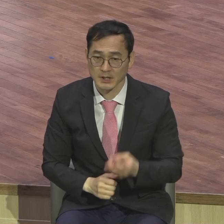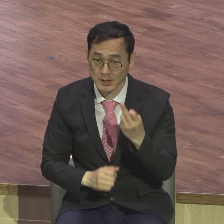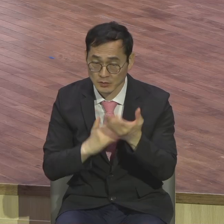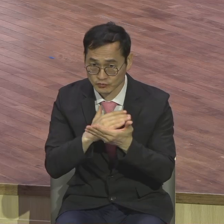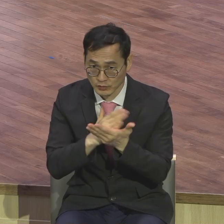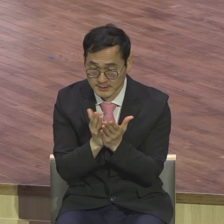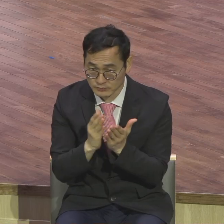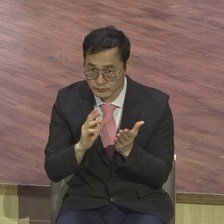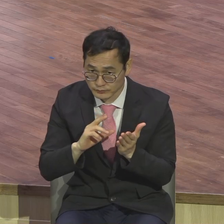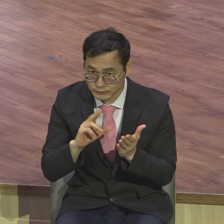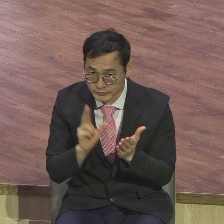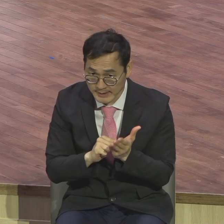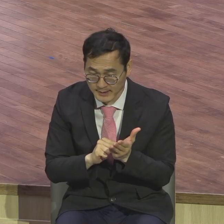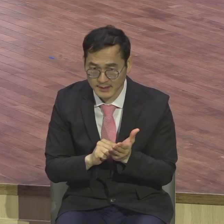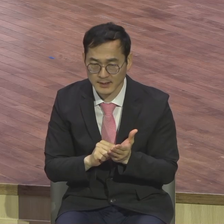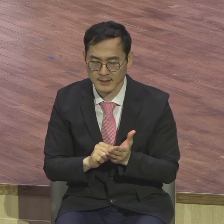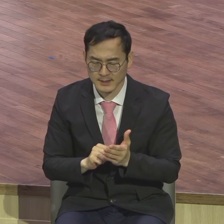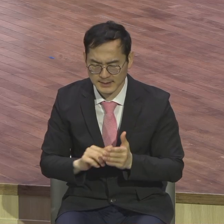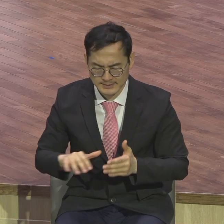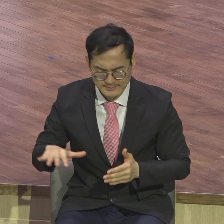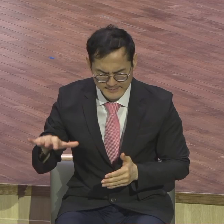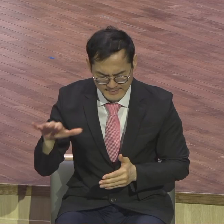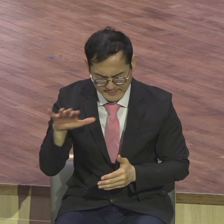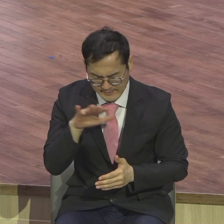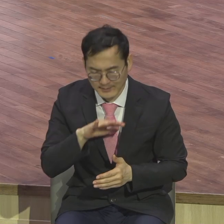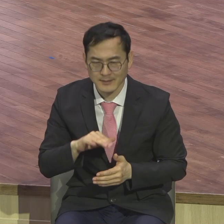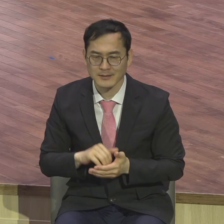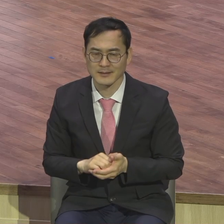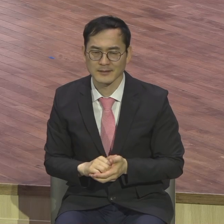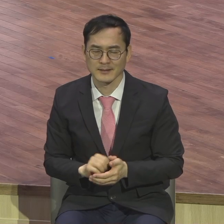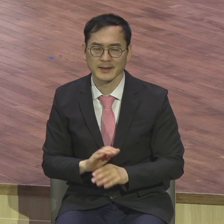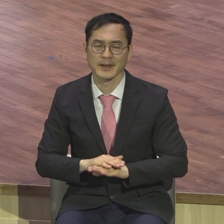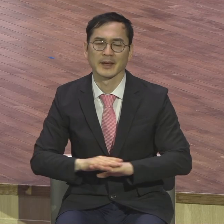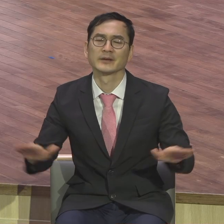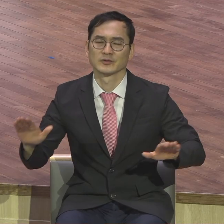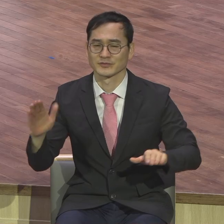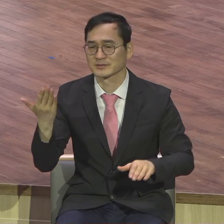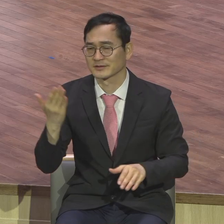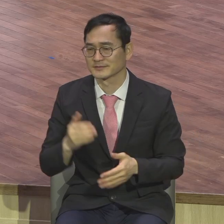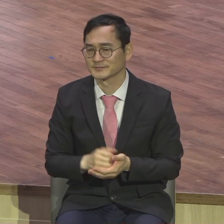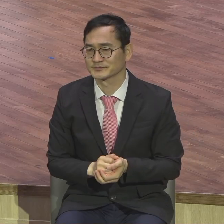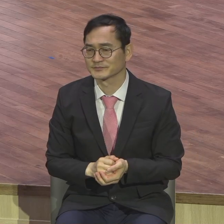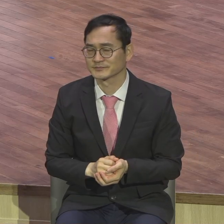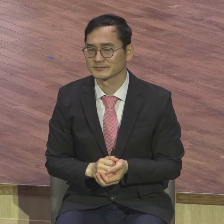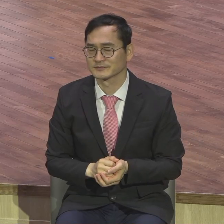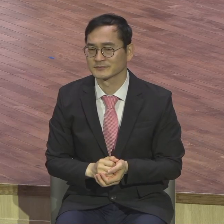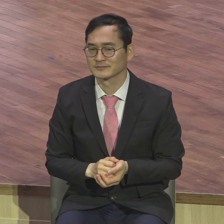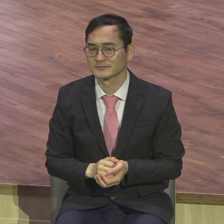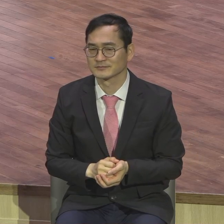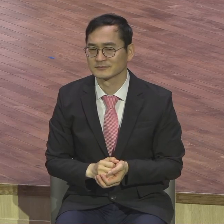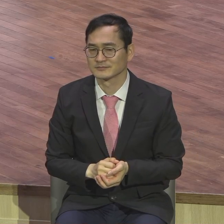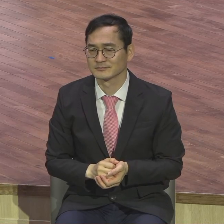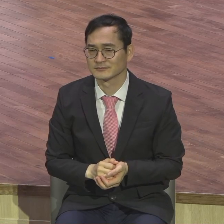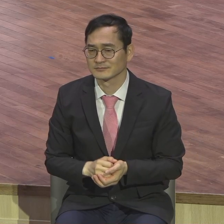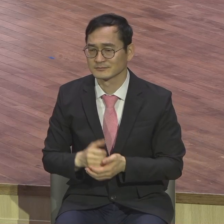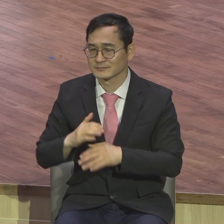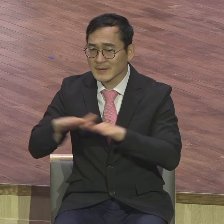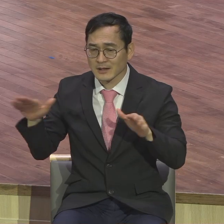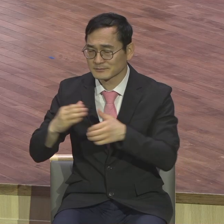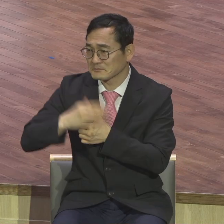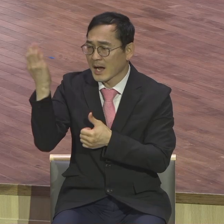문제에서 완전히 해결되어 이 하나님의 사랑을 받은 자는 이제 그 사랑을 다른 사람